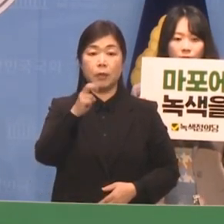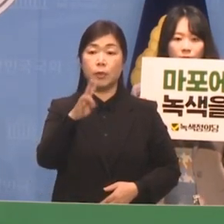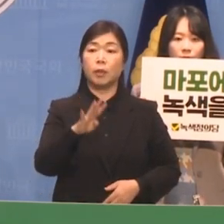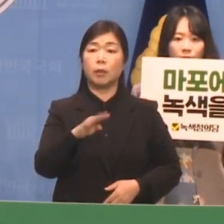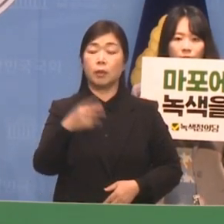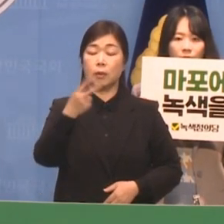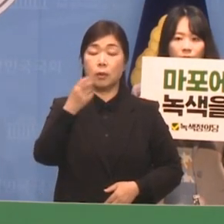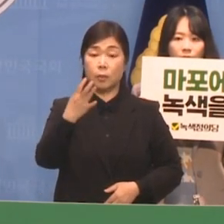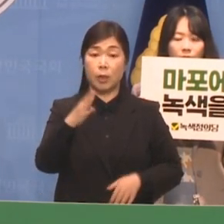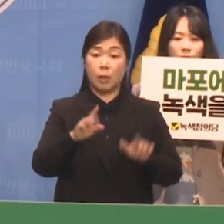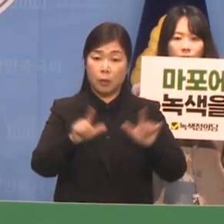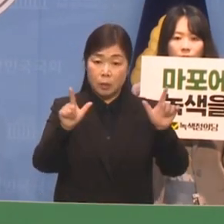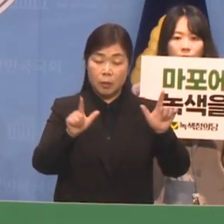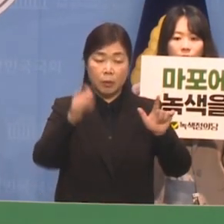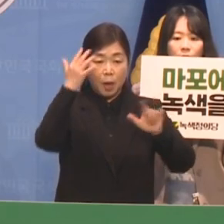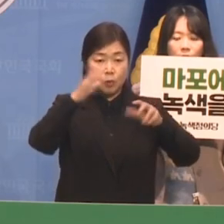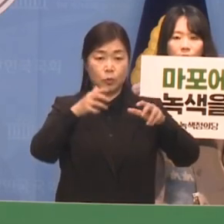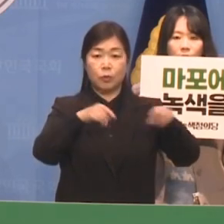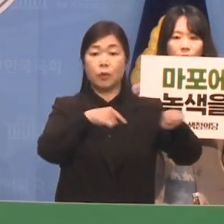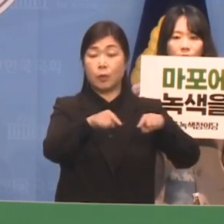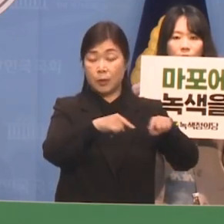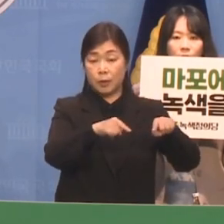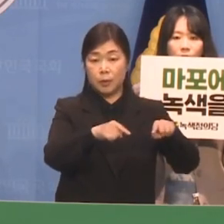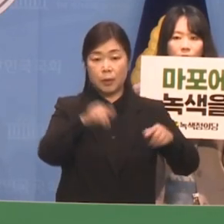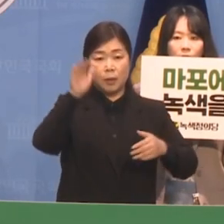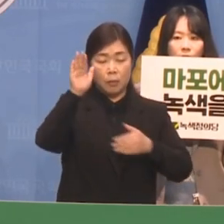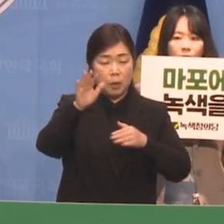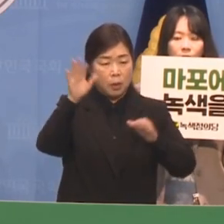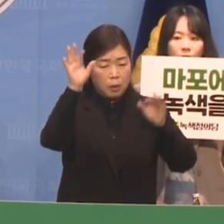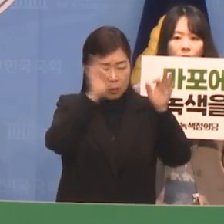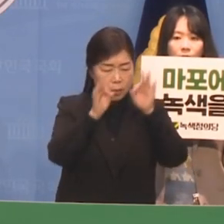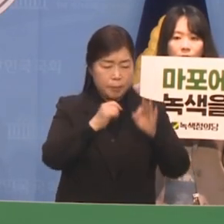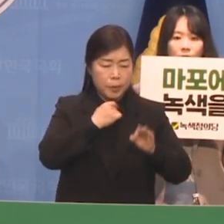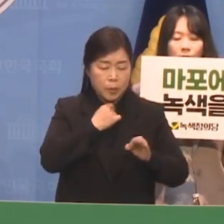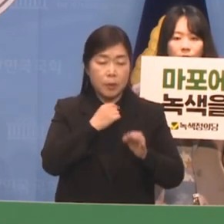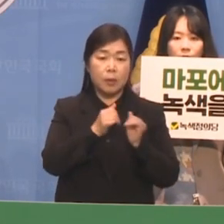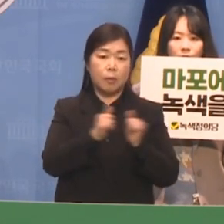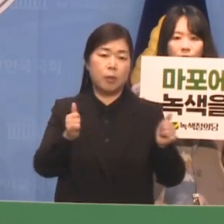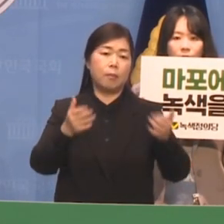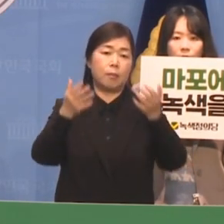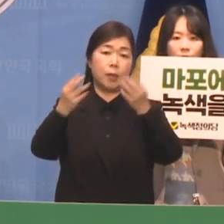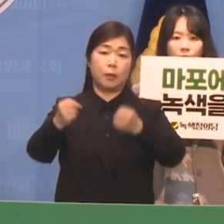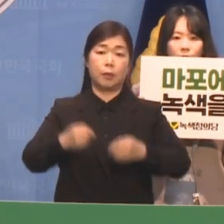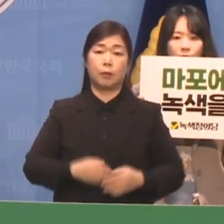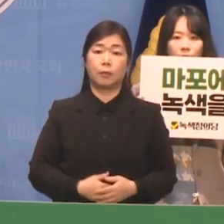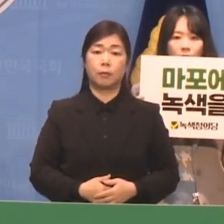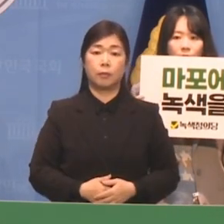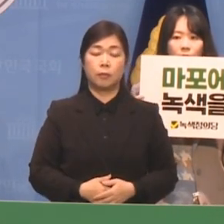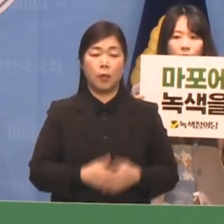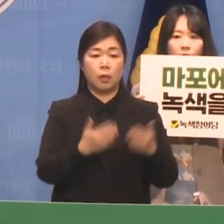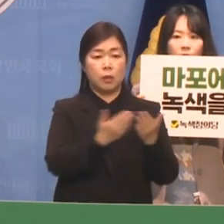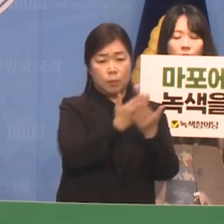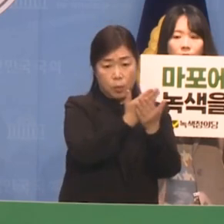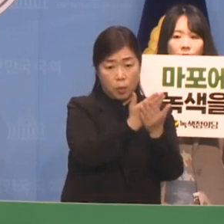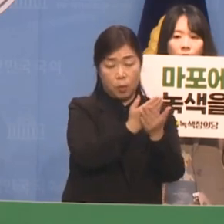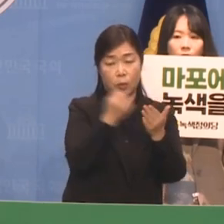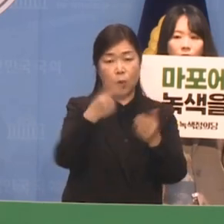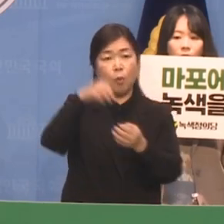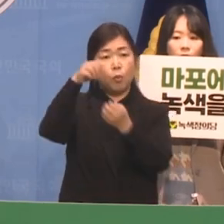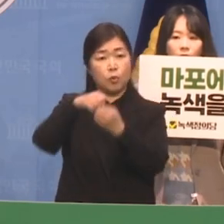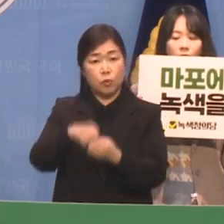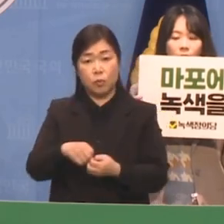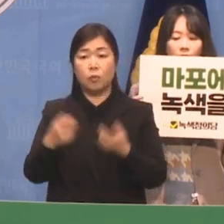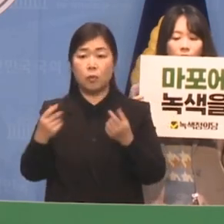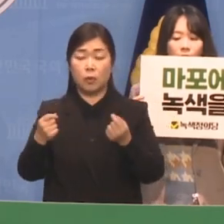2024년 한국 정치는 미래를 찾는 사람들로 가득합니다. 진보도